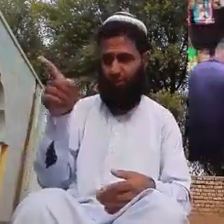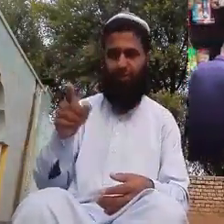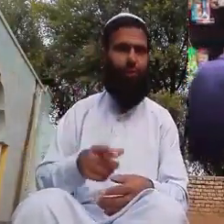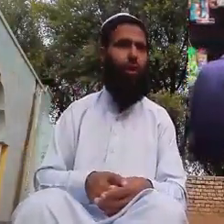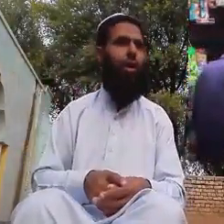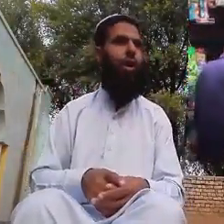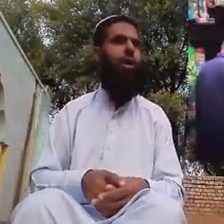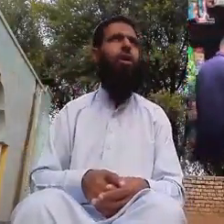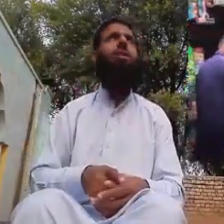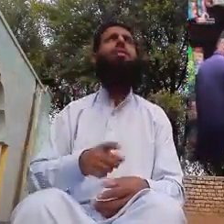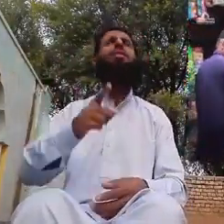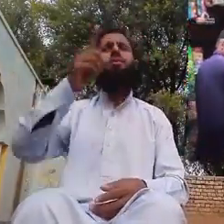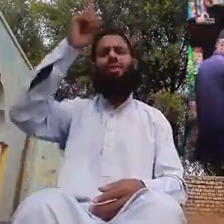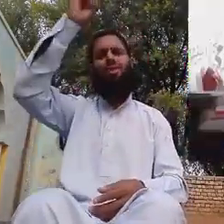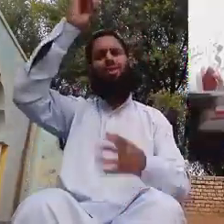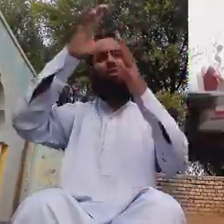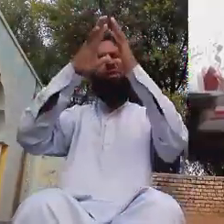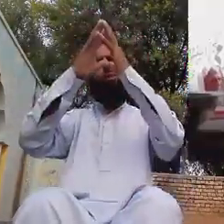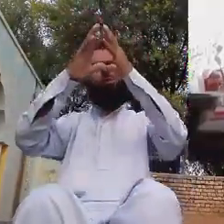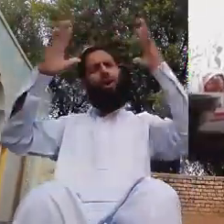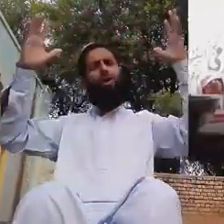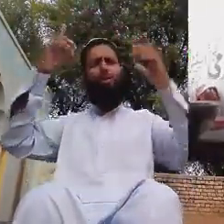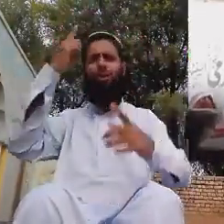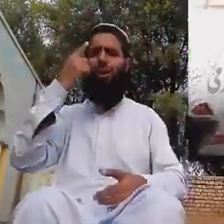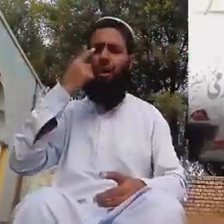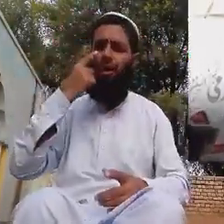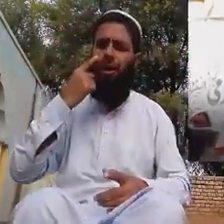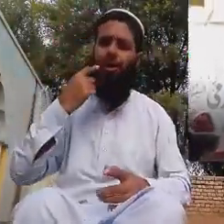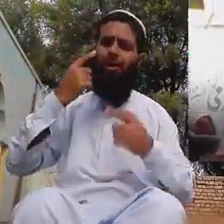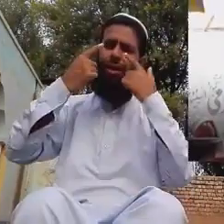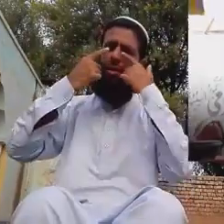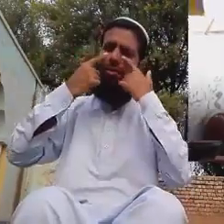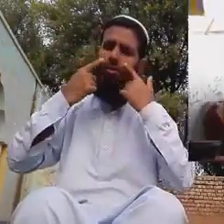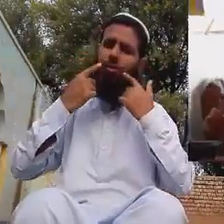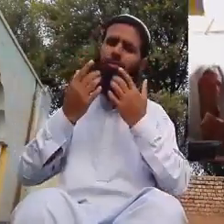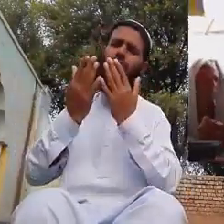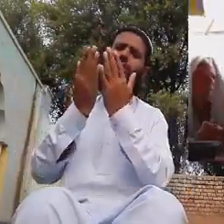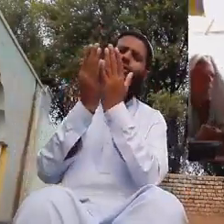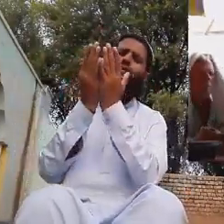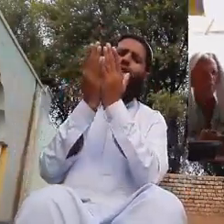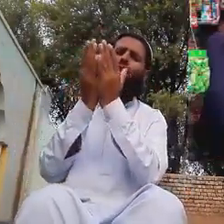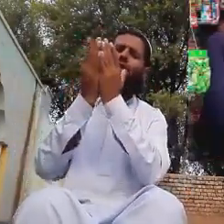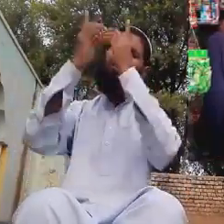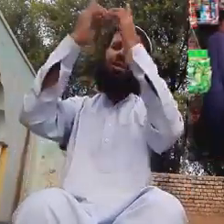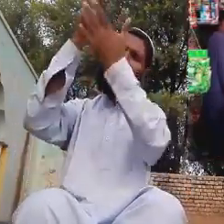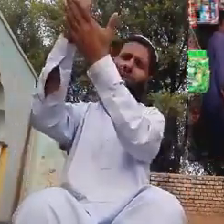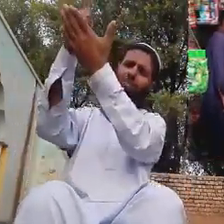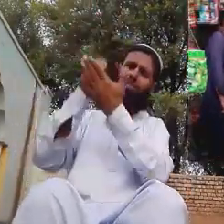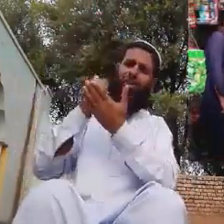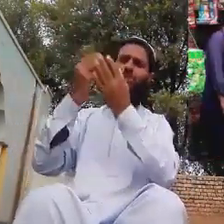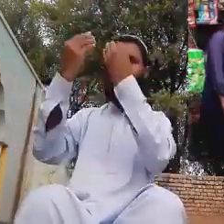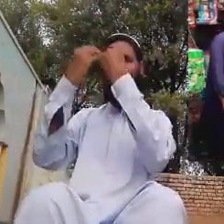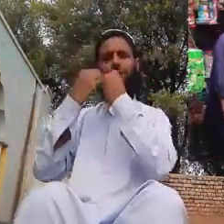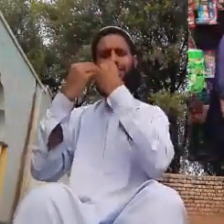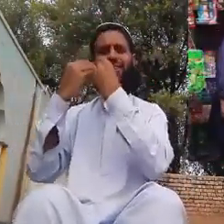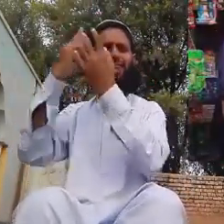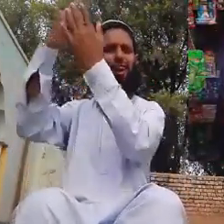साइल आ गया और कहने लगा, ए अल्लाह के बंदे, मुझे सदका दो। वो शख्स वहाँ से दूसरी दुकान पर चल